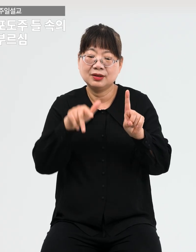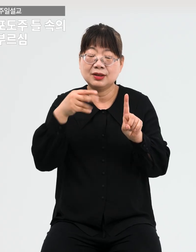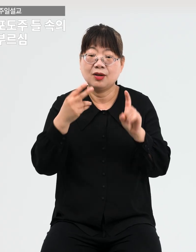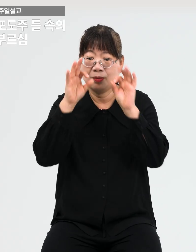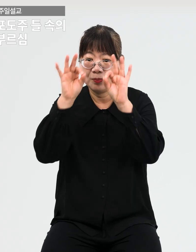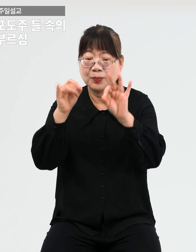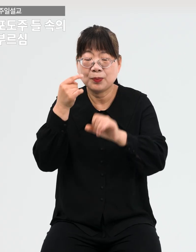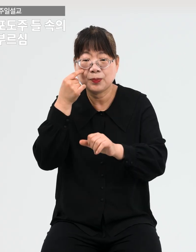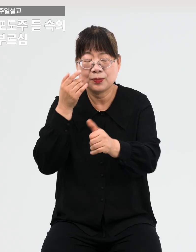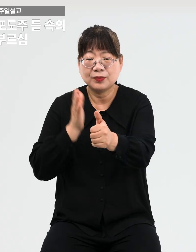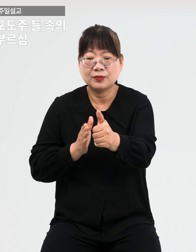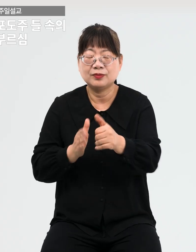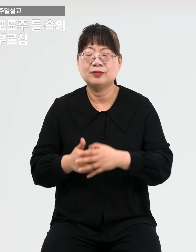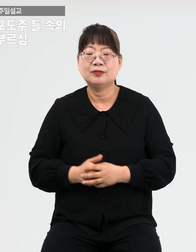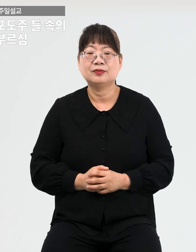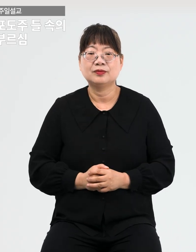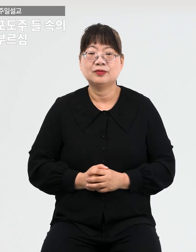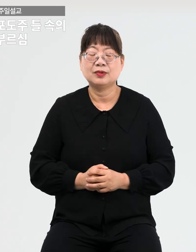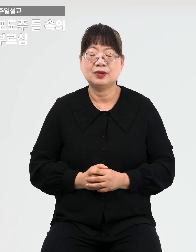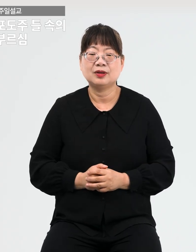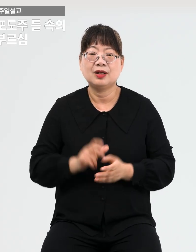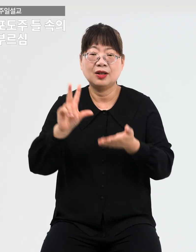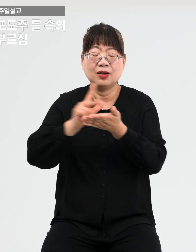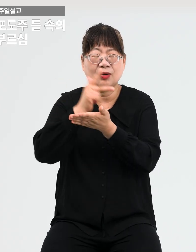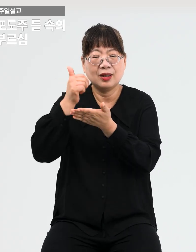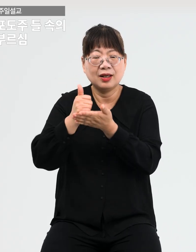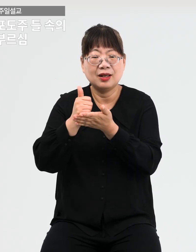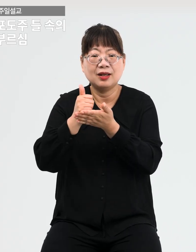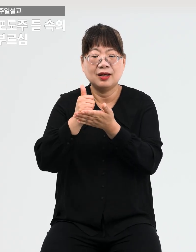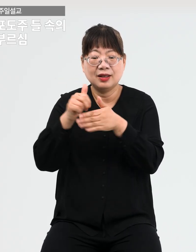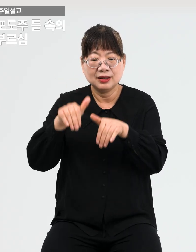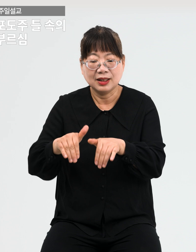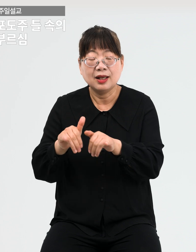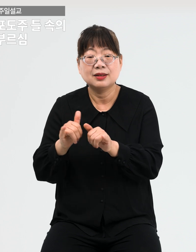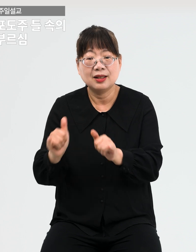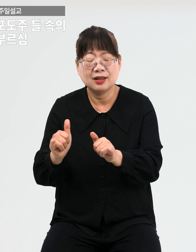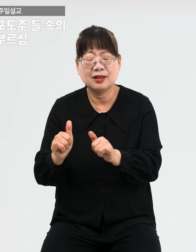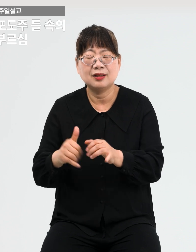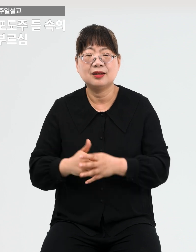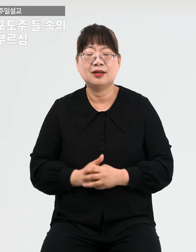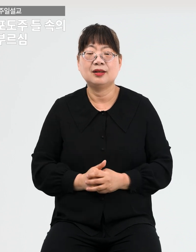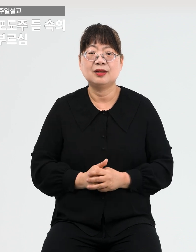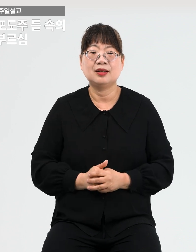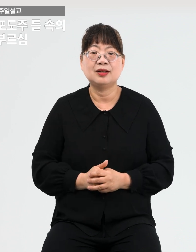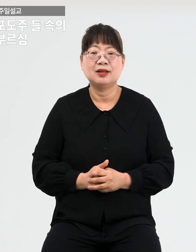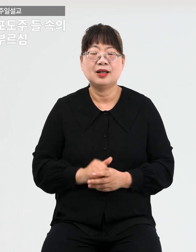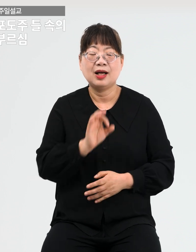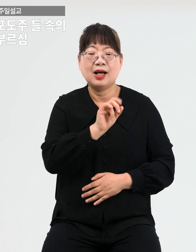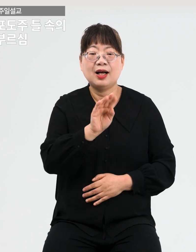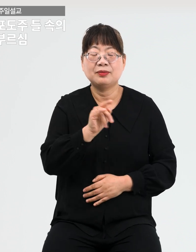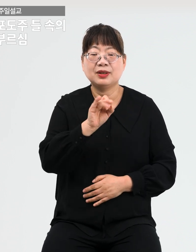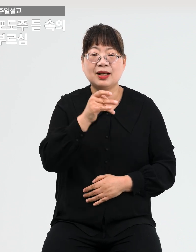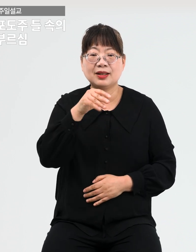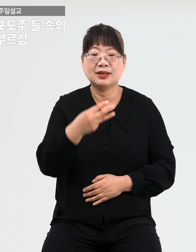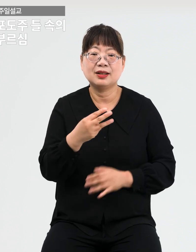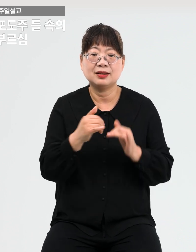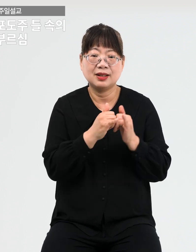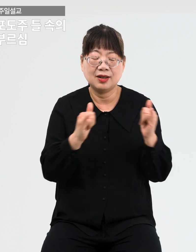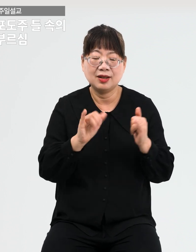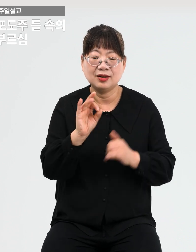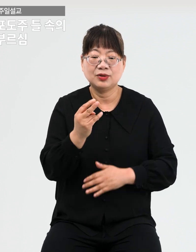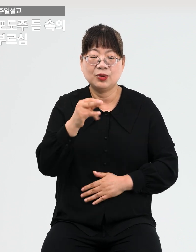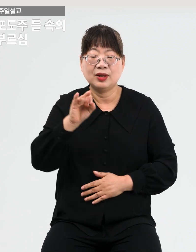한번 볼까요? 여호와의 사자가 아비에셀 사람